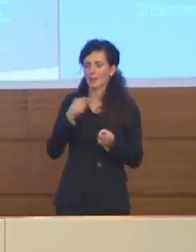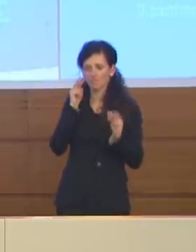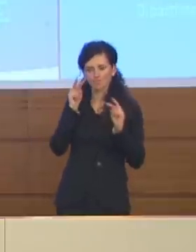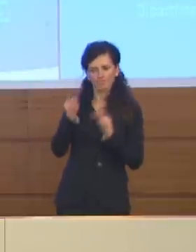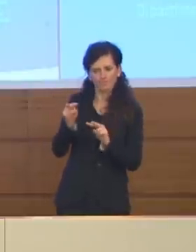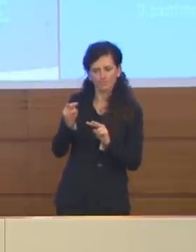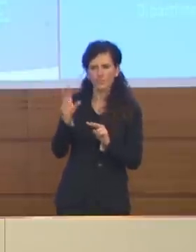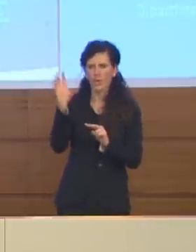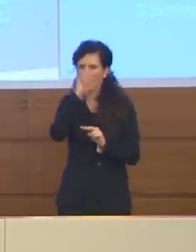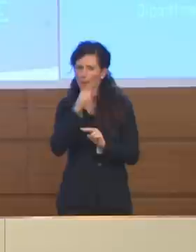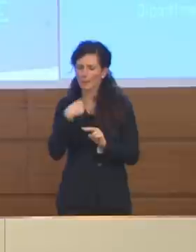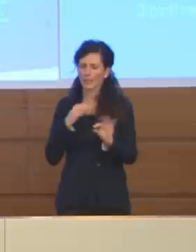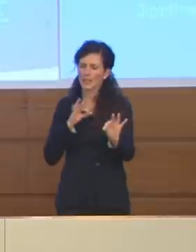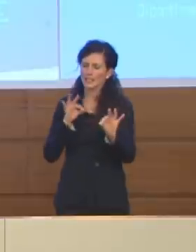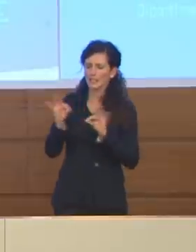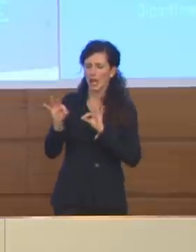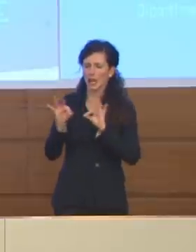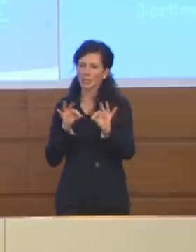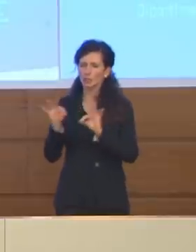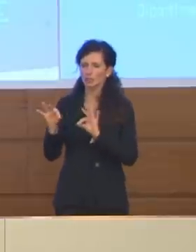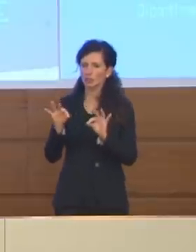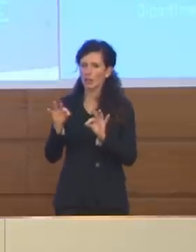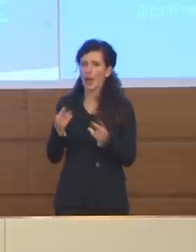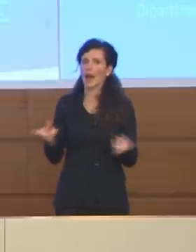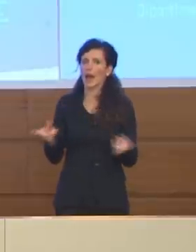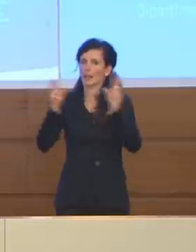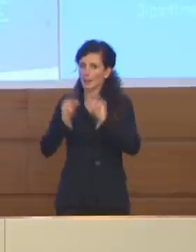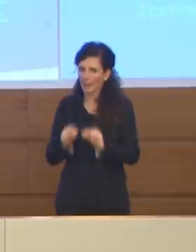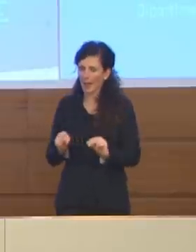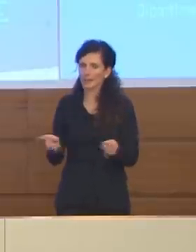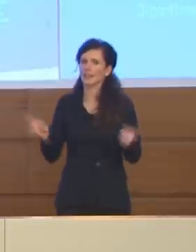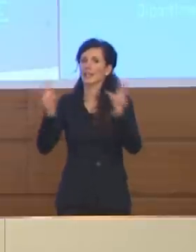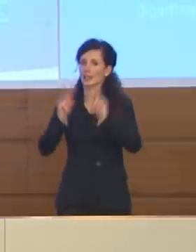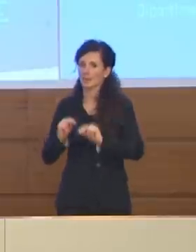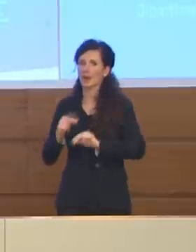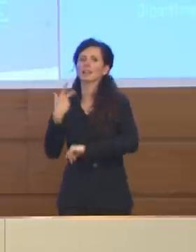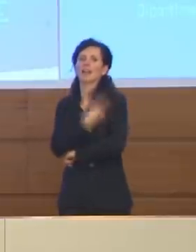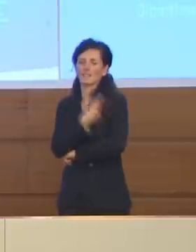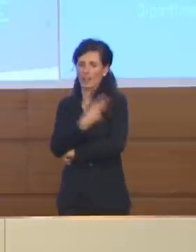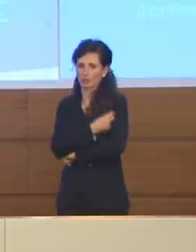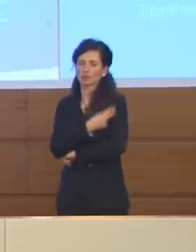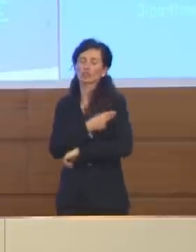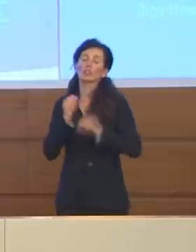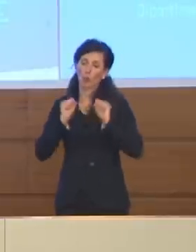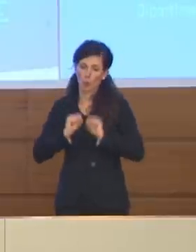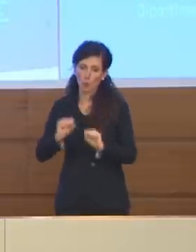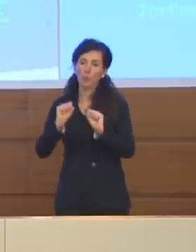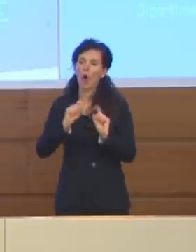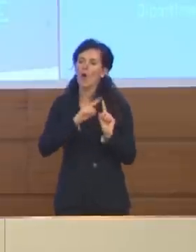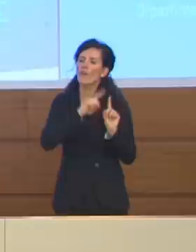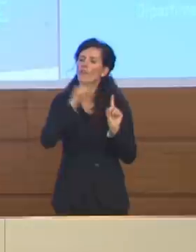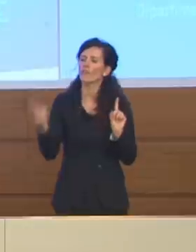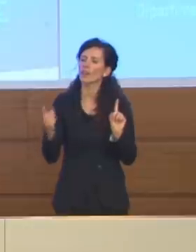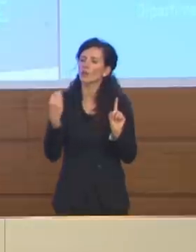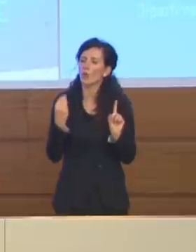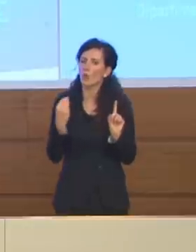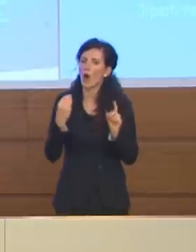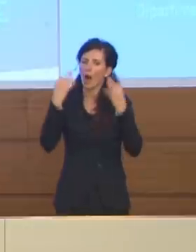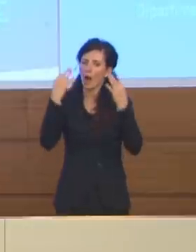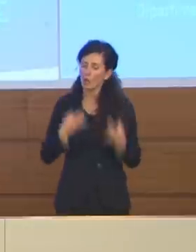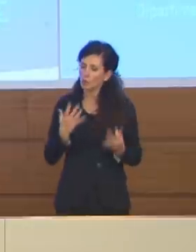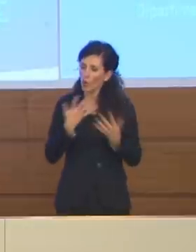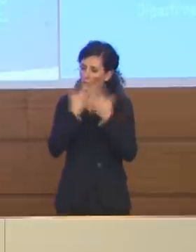di ripetizione dello stimolo vaccinale finché non si riesce